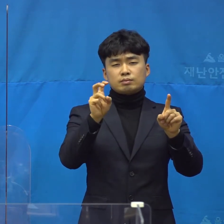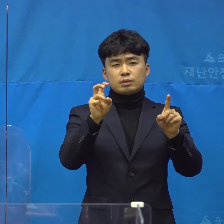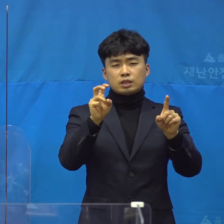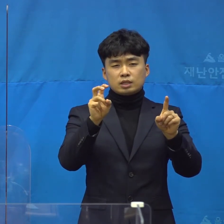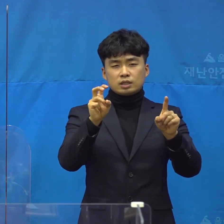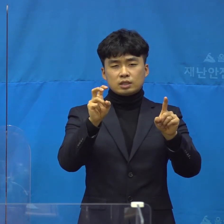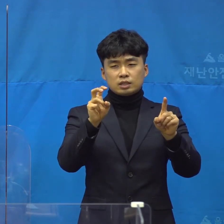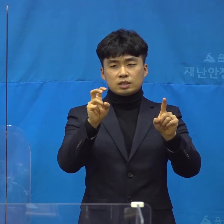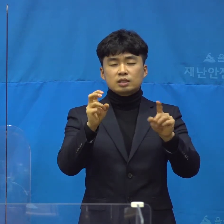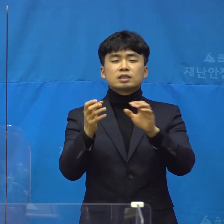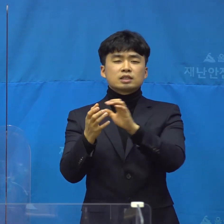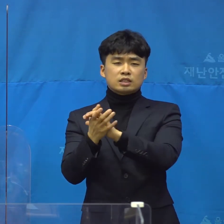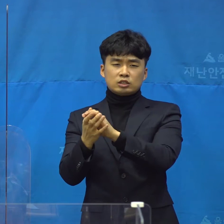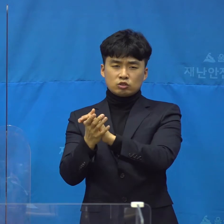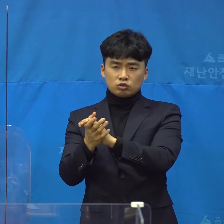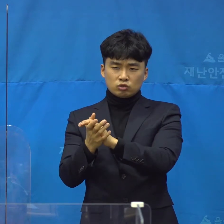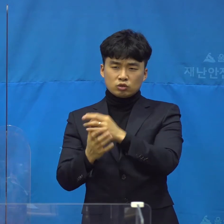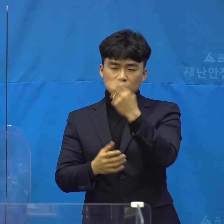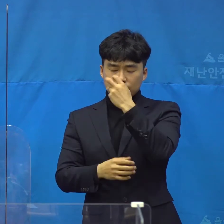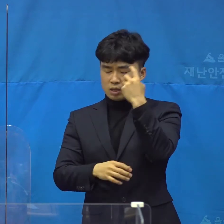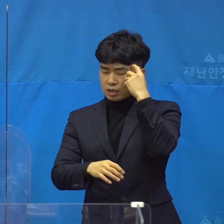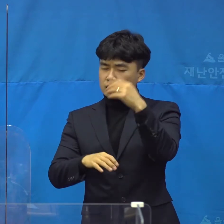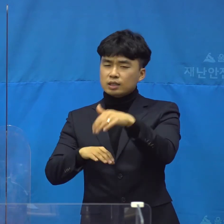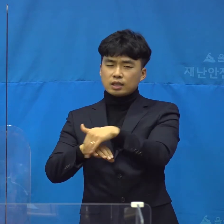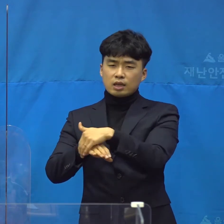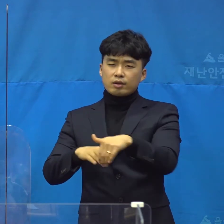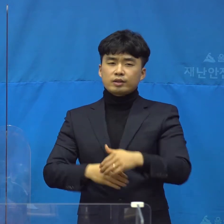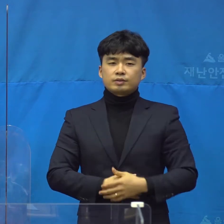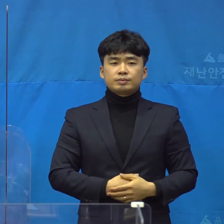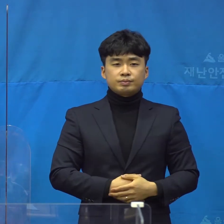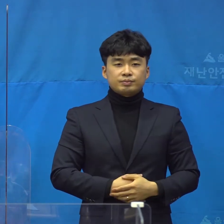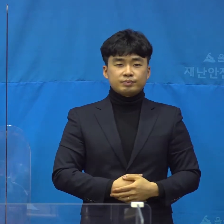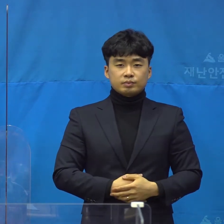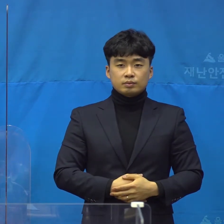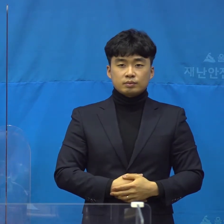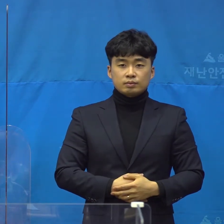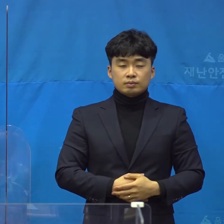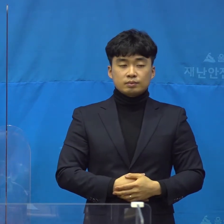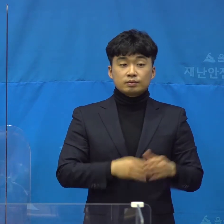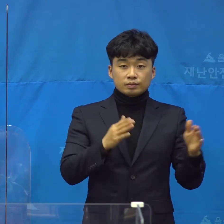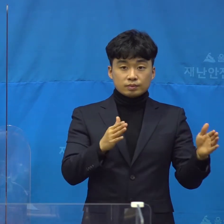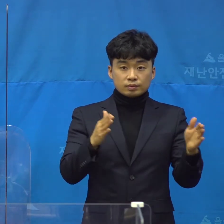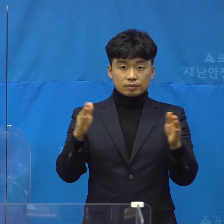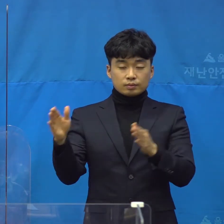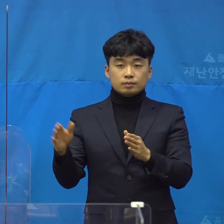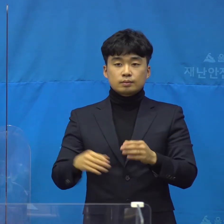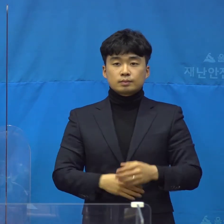지인인 1명이 검사 예정입니다. 6페이지입니다.